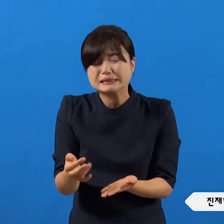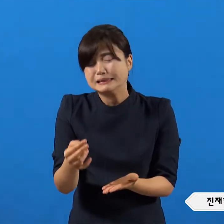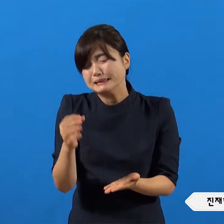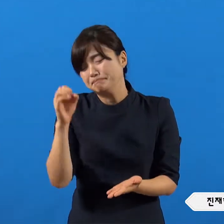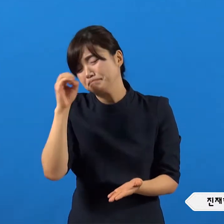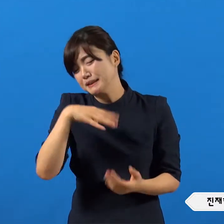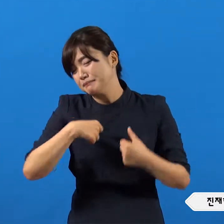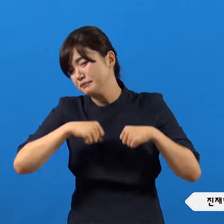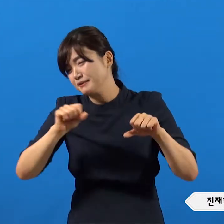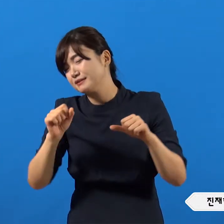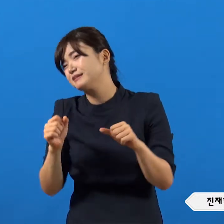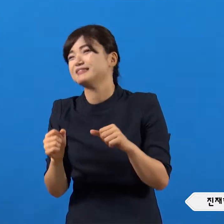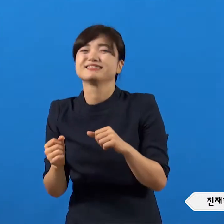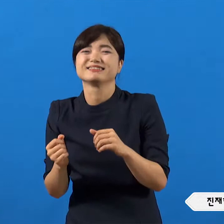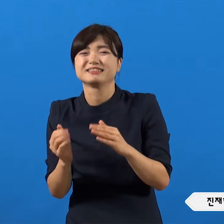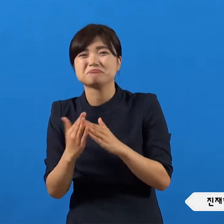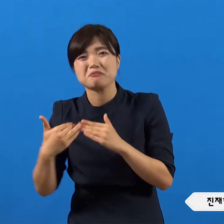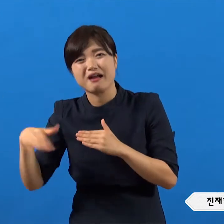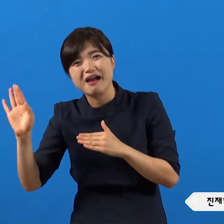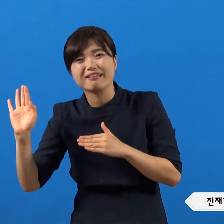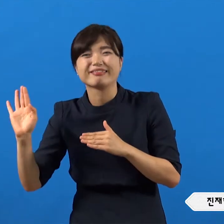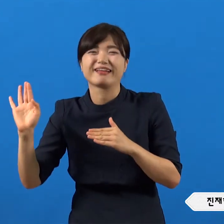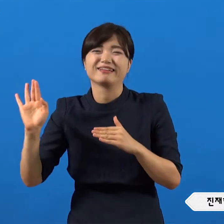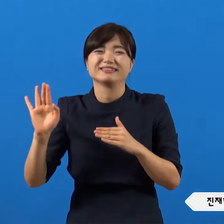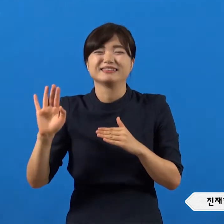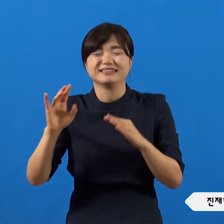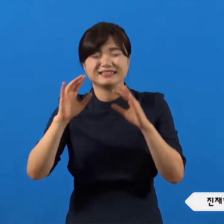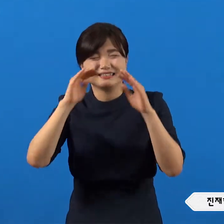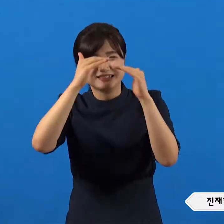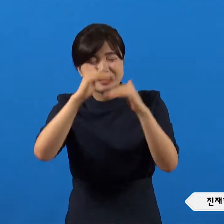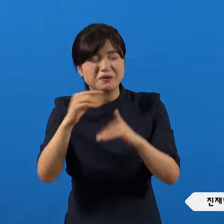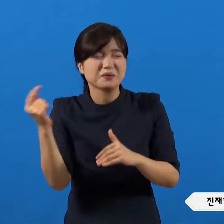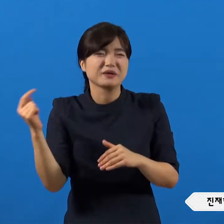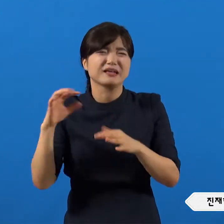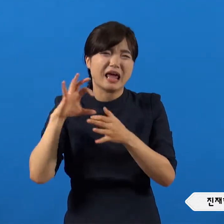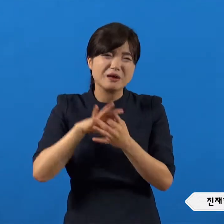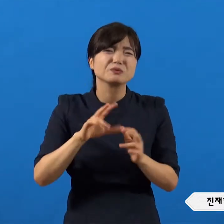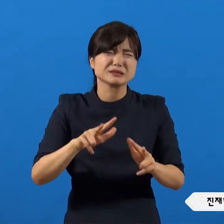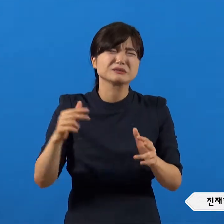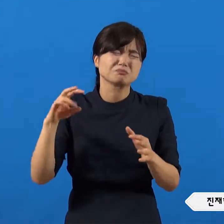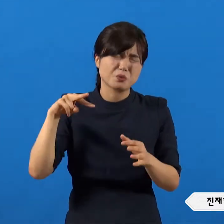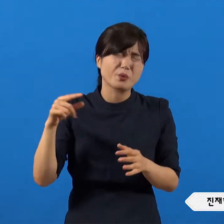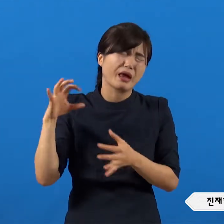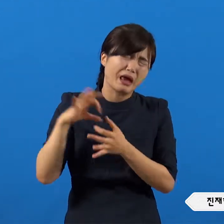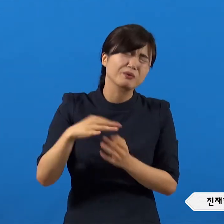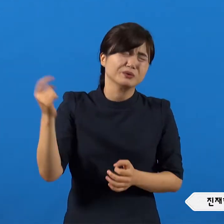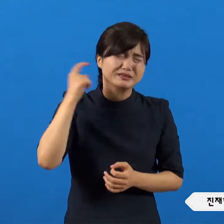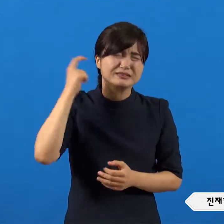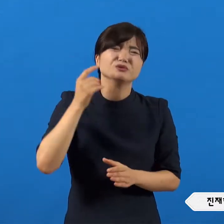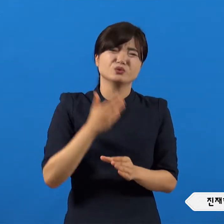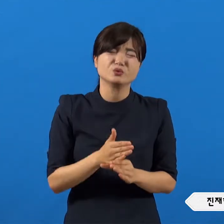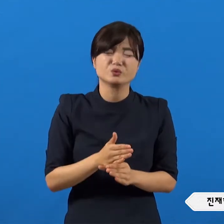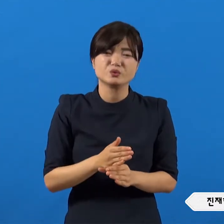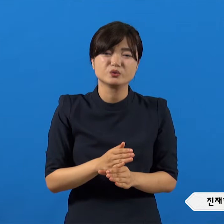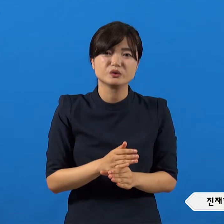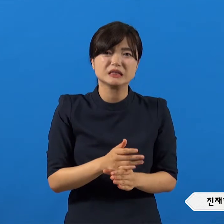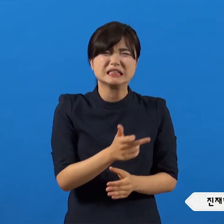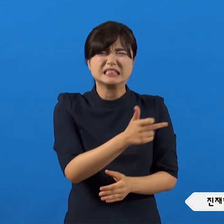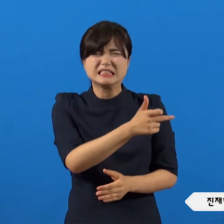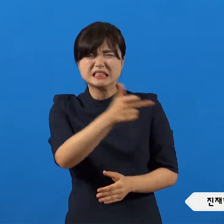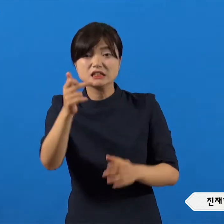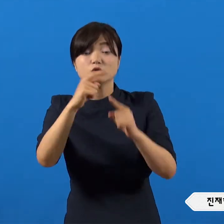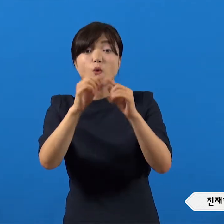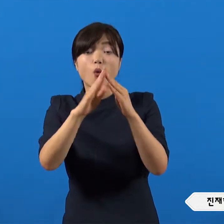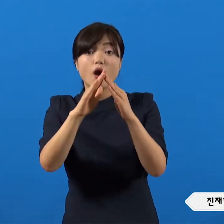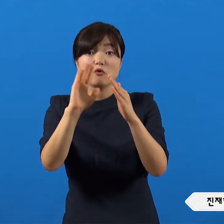지금도 그 얘기는 계속해서 나오고 있습니다. 이것은 더 큰 교회가 되기 위해